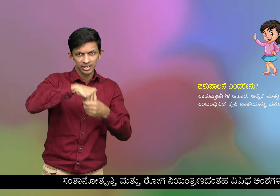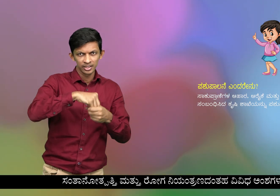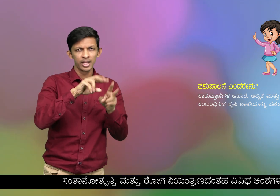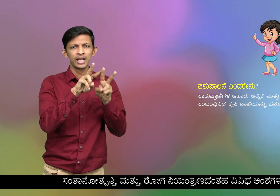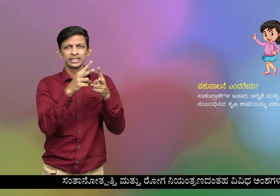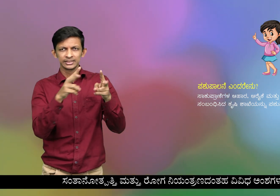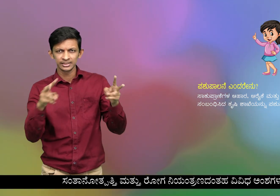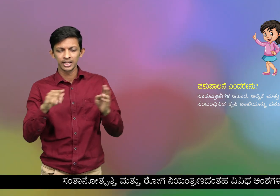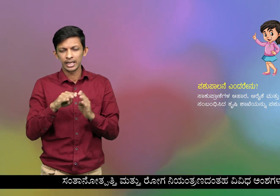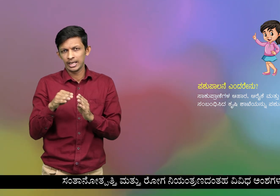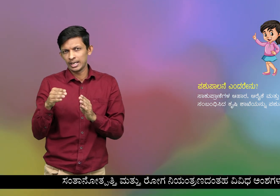ಅಂಶಗಳನ್ನು ಒಳಗೊಂಡಿದೆ.